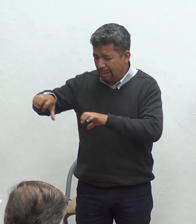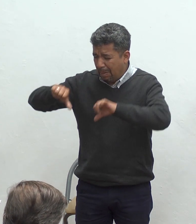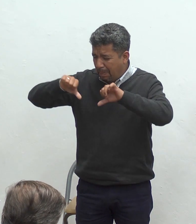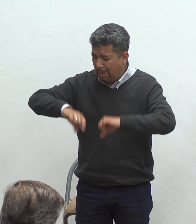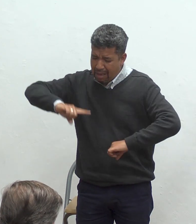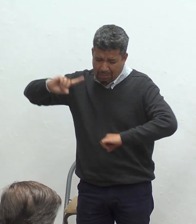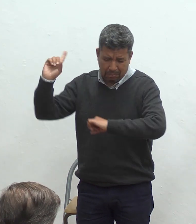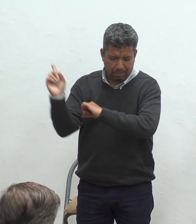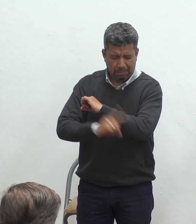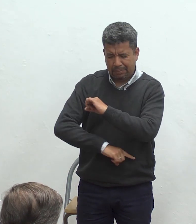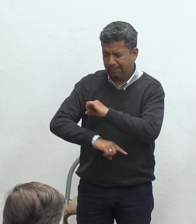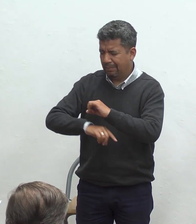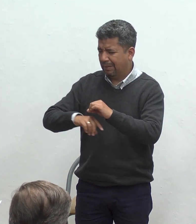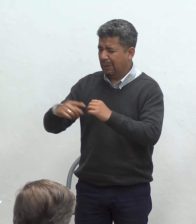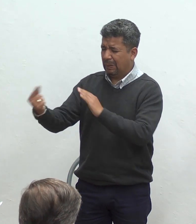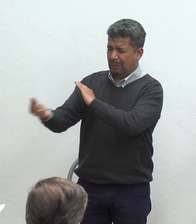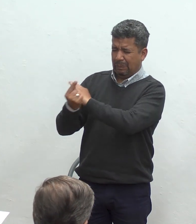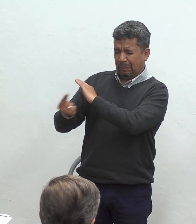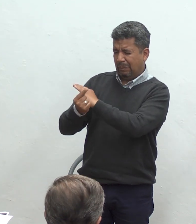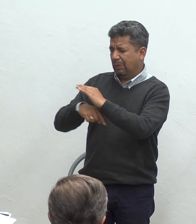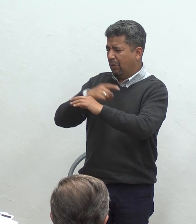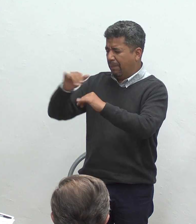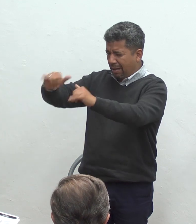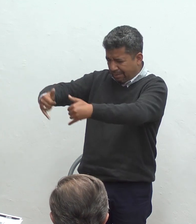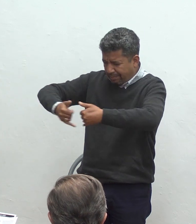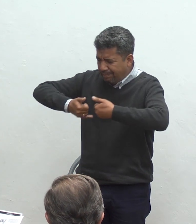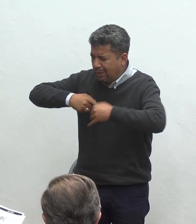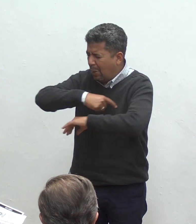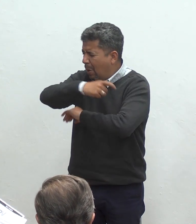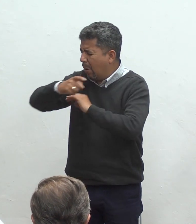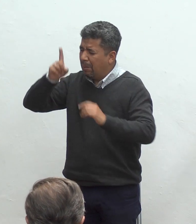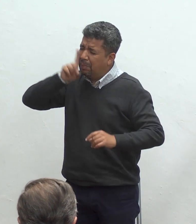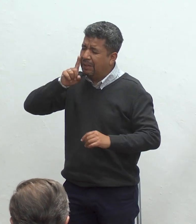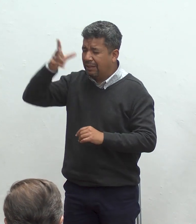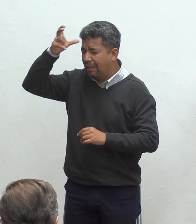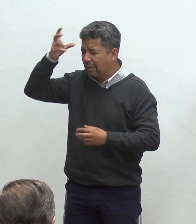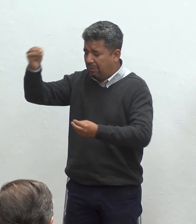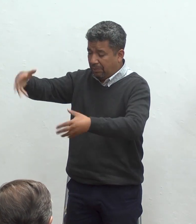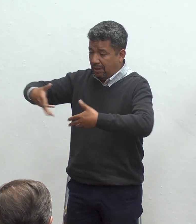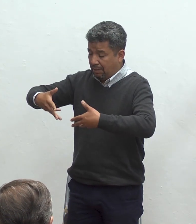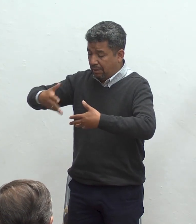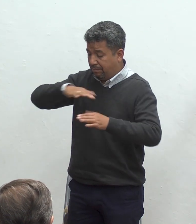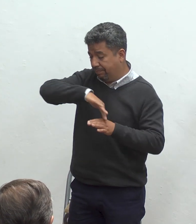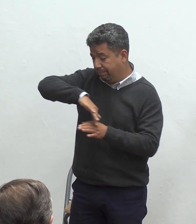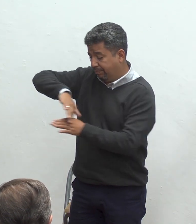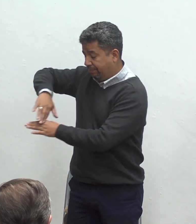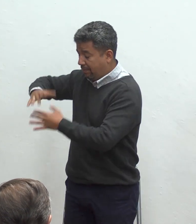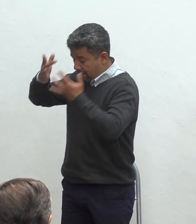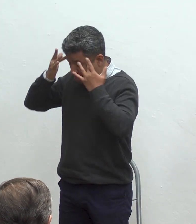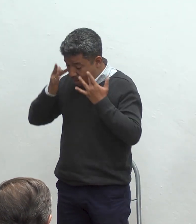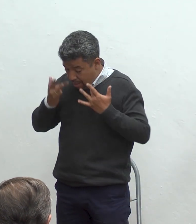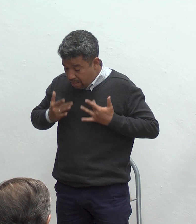la condenación, toda la acusación, todo el engaño, toda la mentira de Satanás, y ahora somos libres,